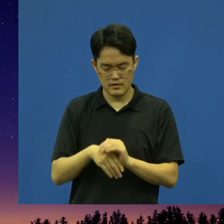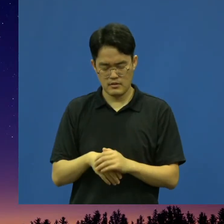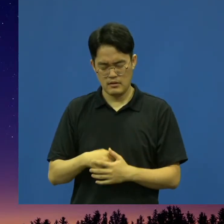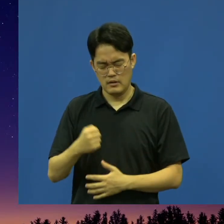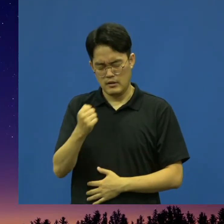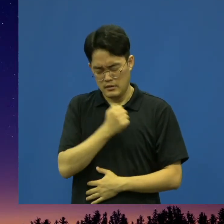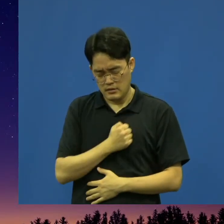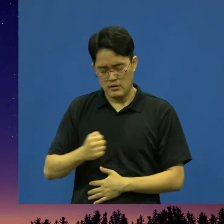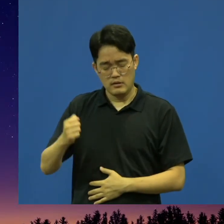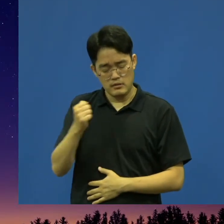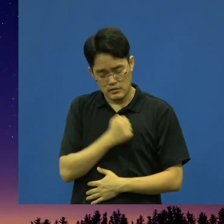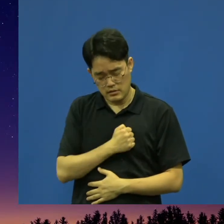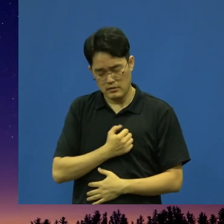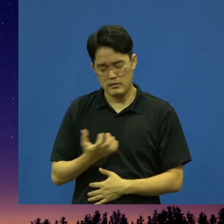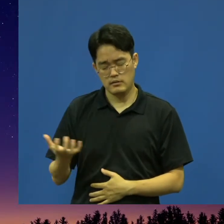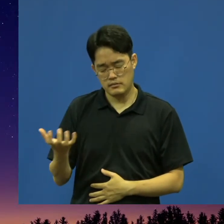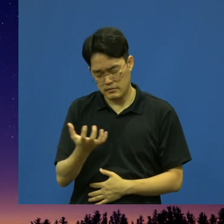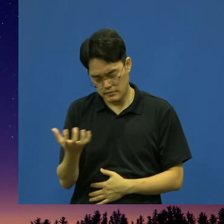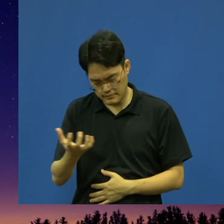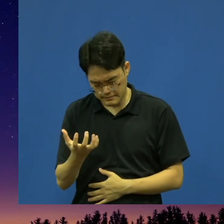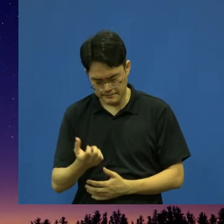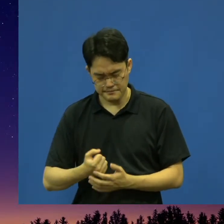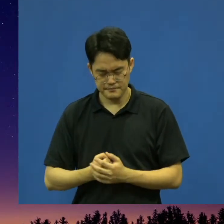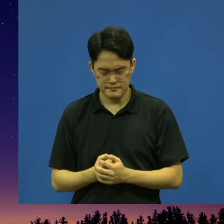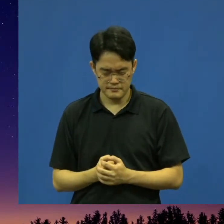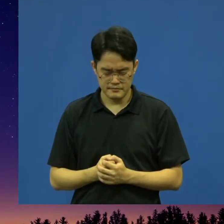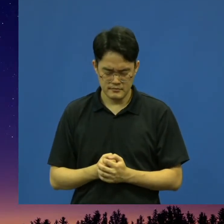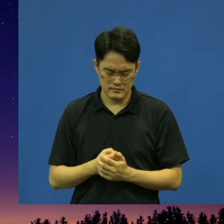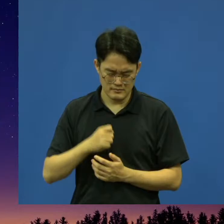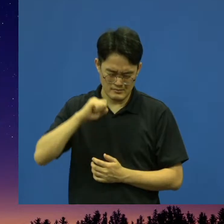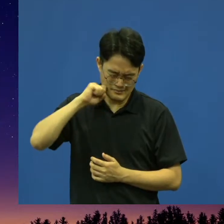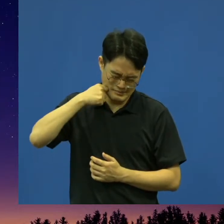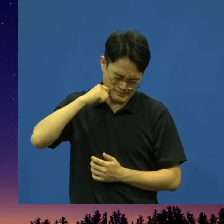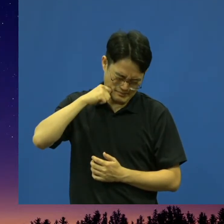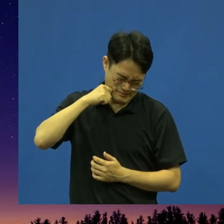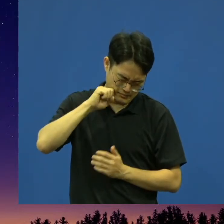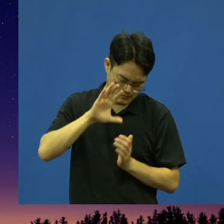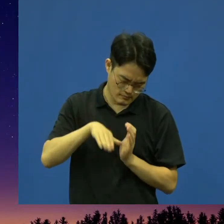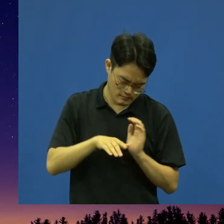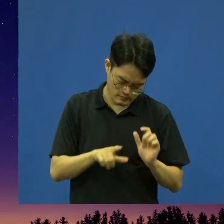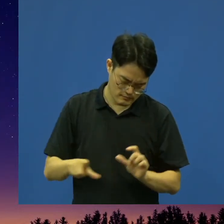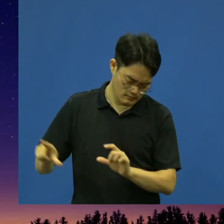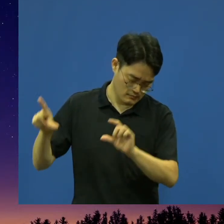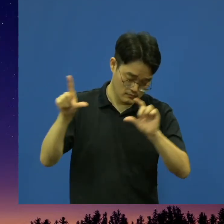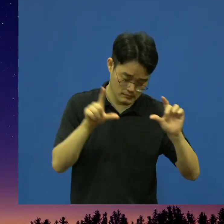애통하며 아파하며 이 어려운 시기를 지나왔습니다.